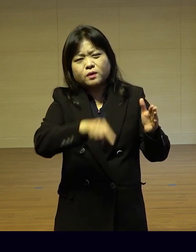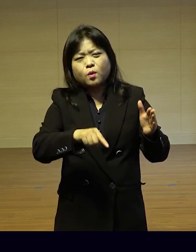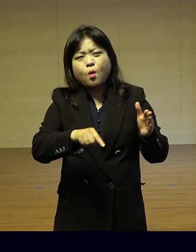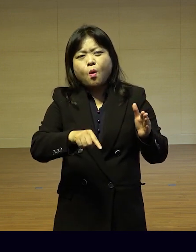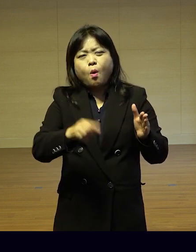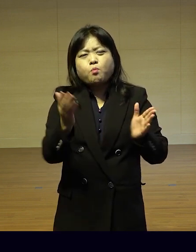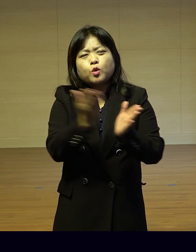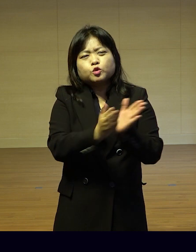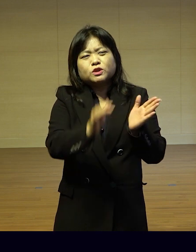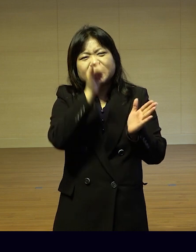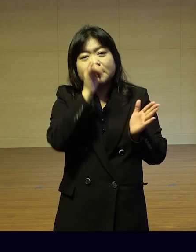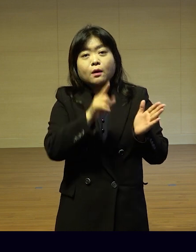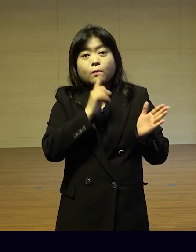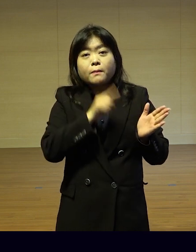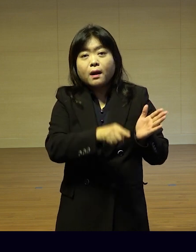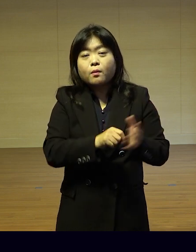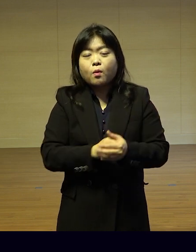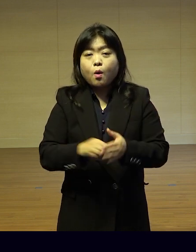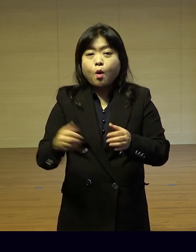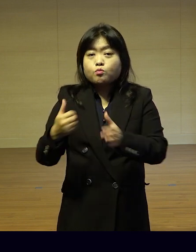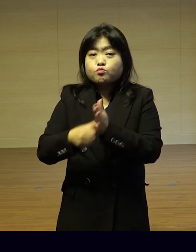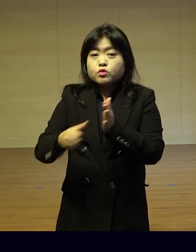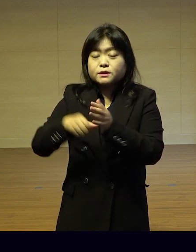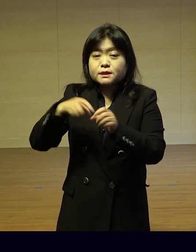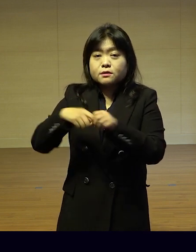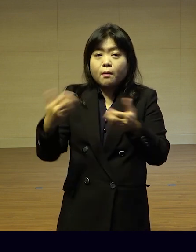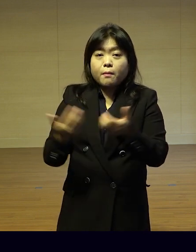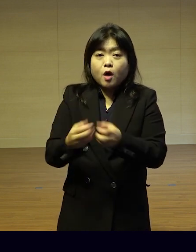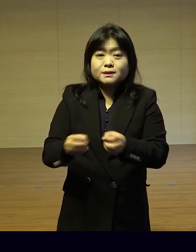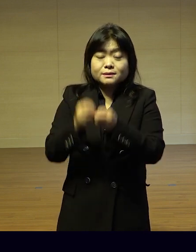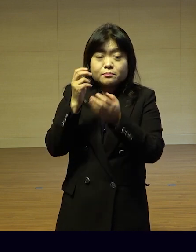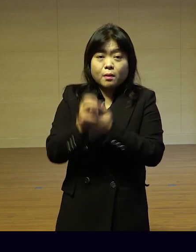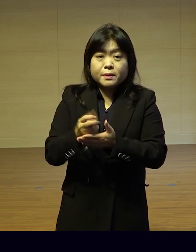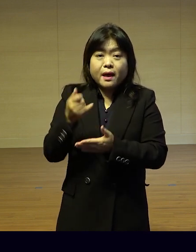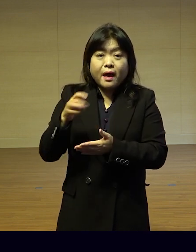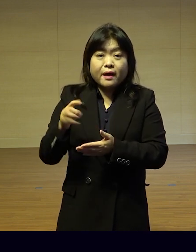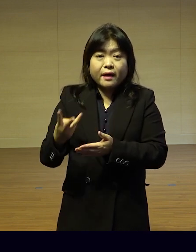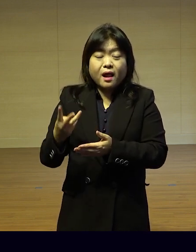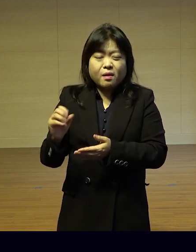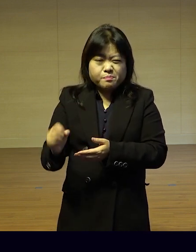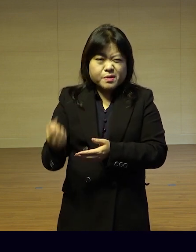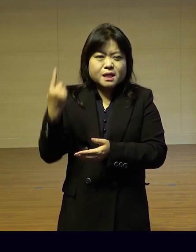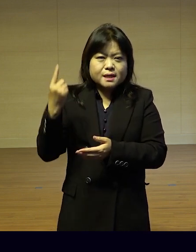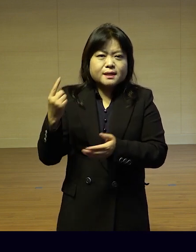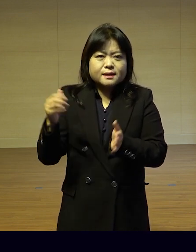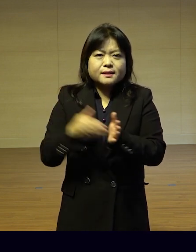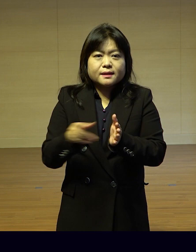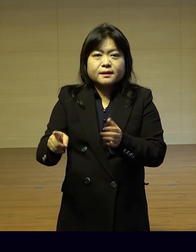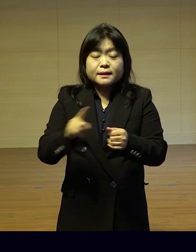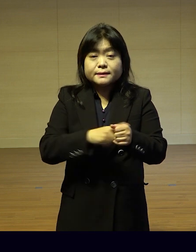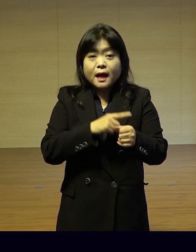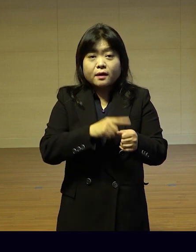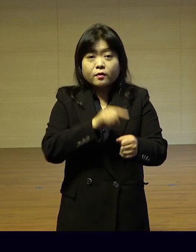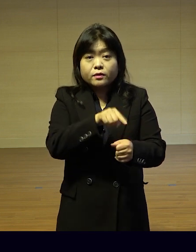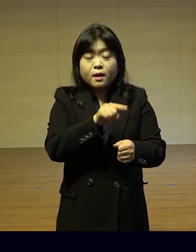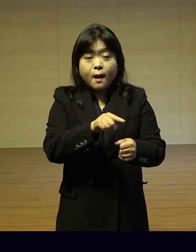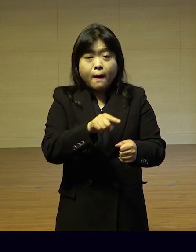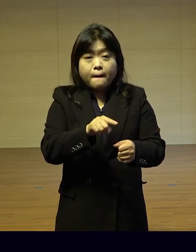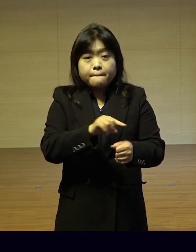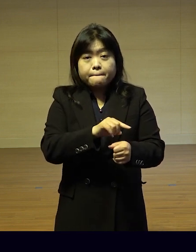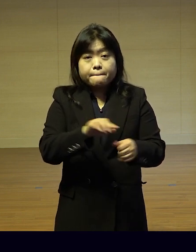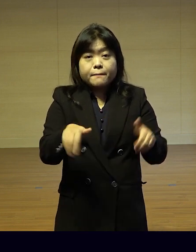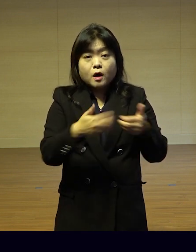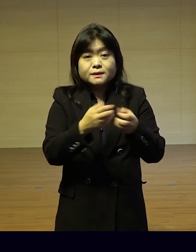모순이 있다고 얘기하고, 이 물질 변증법의 시초가 헤겔의 존재론에 있거든요. 엥겔스도 자연 변증법에서 그걸